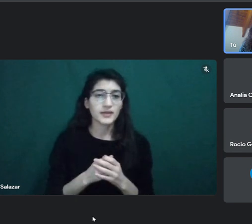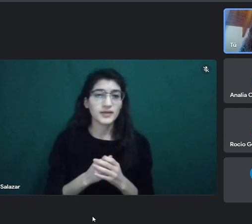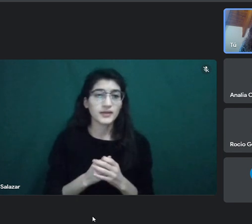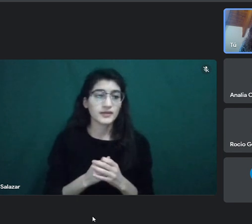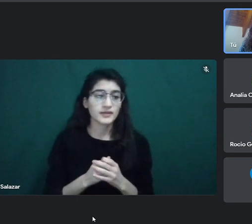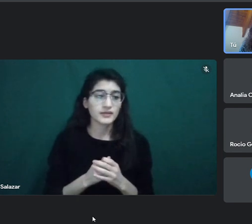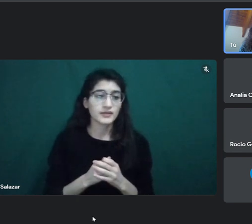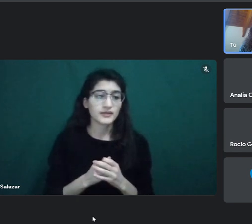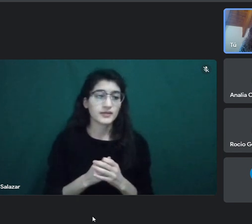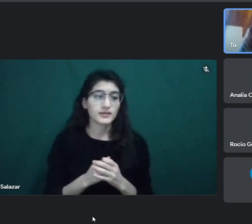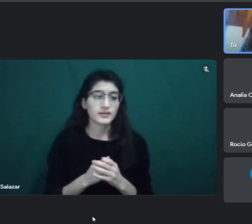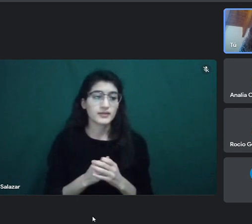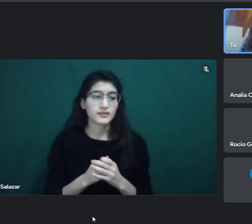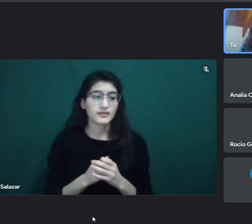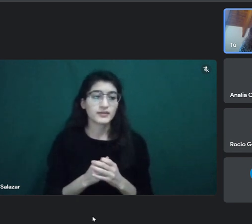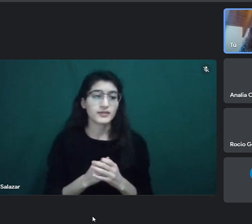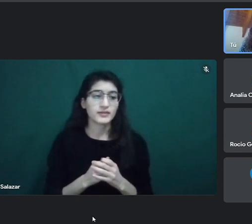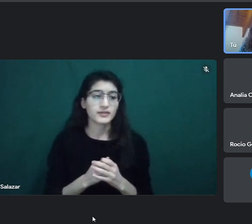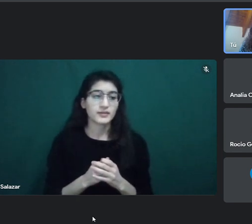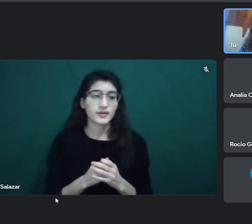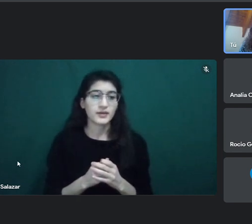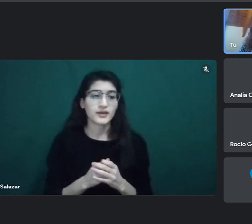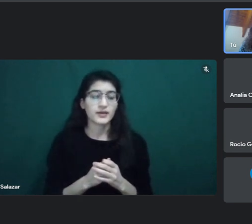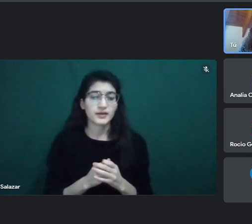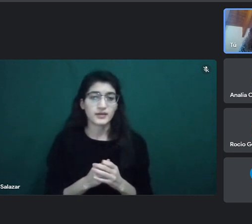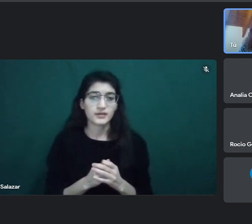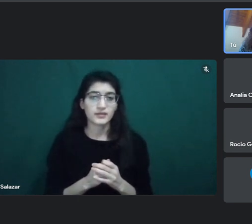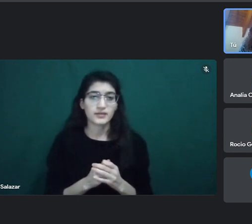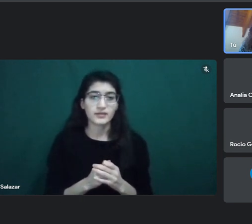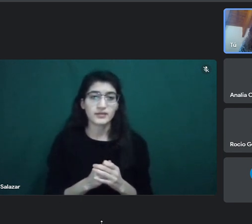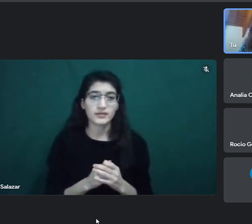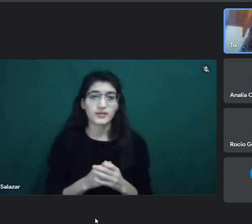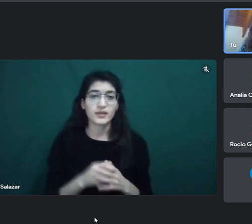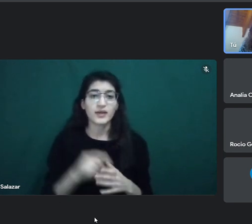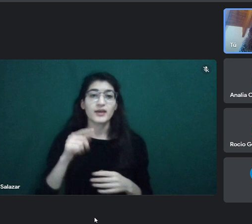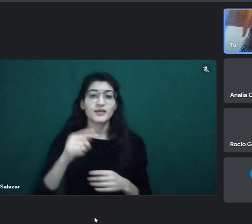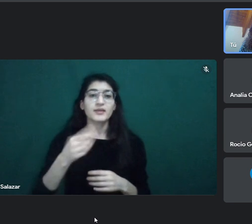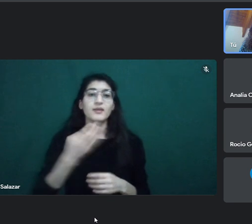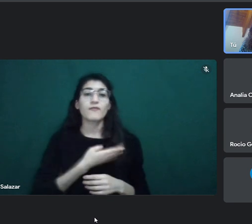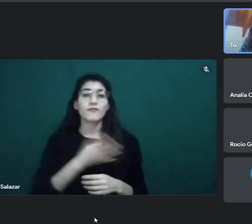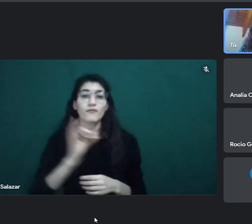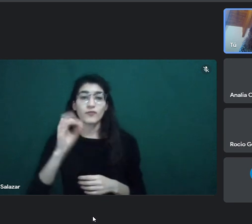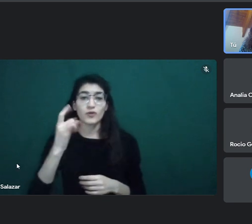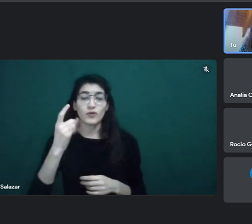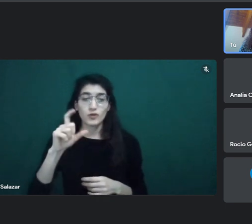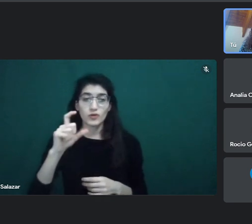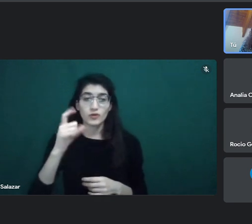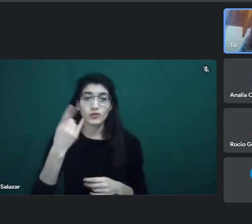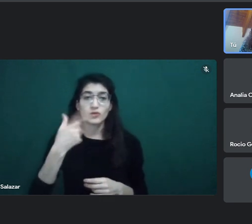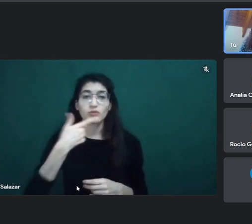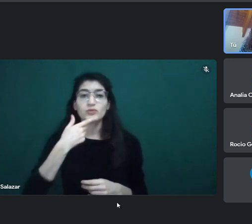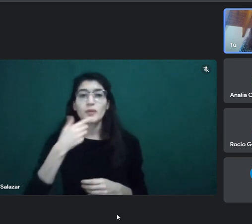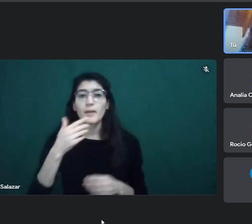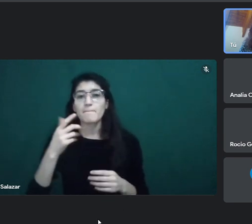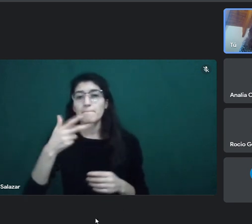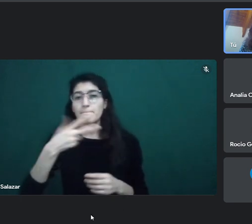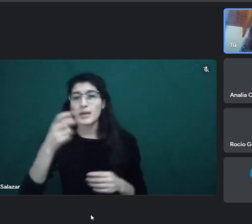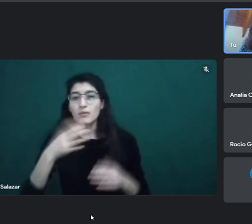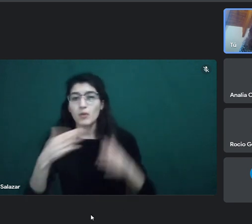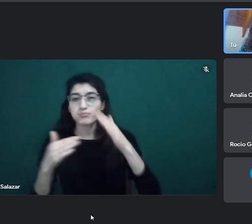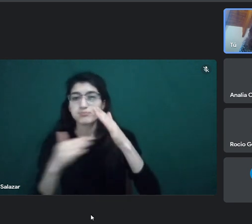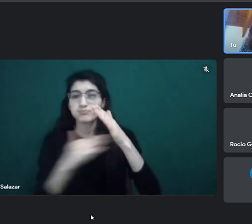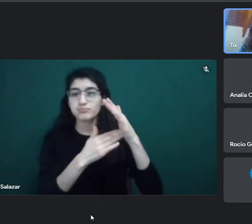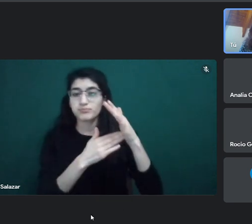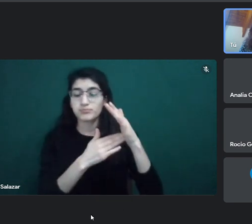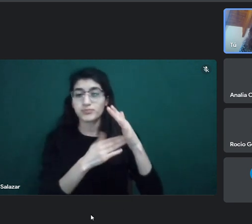Esa es la frase verbal. Y focus es el verbo principal. Should es el verbo